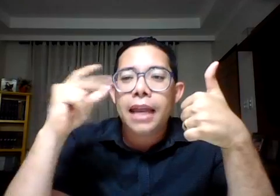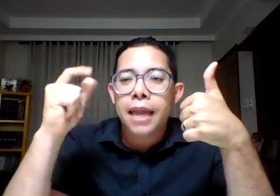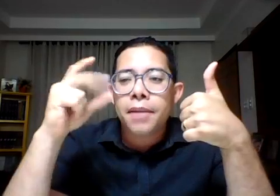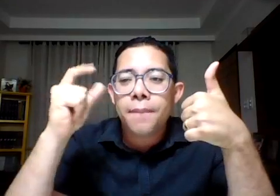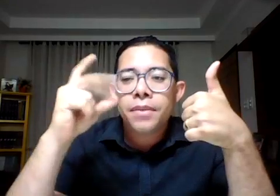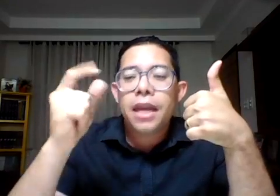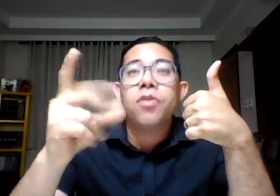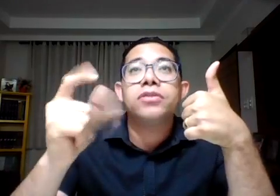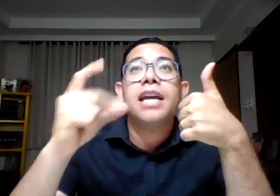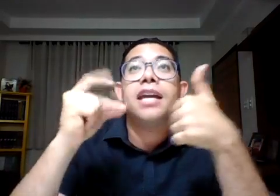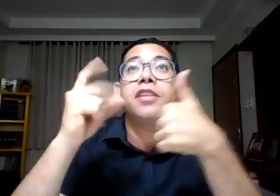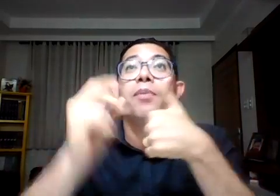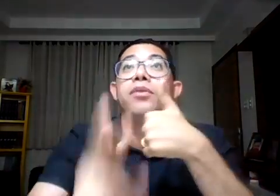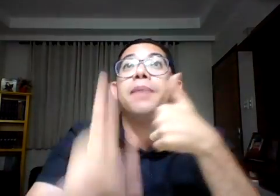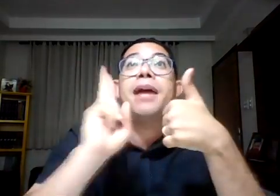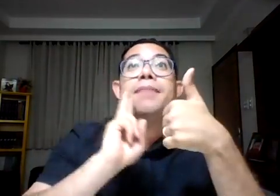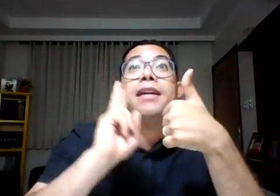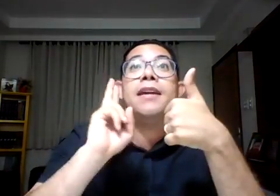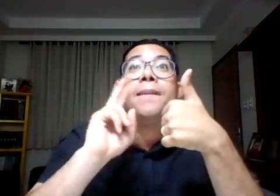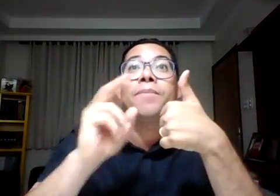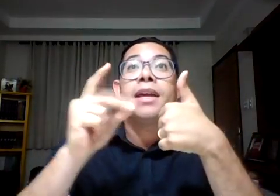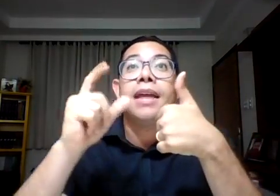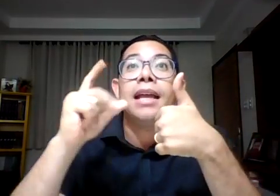lembra? Quem consegue responder para mim aí? Quem